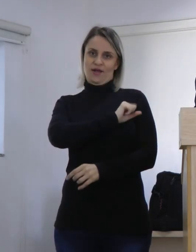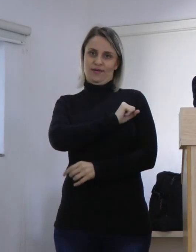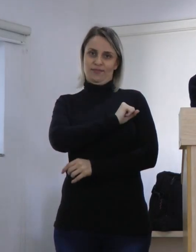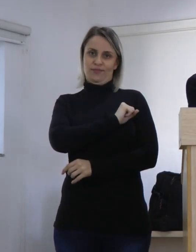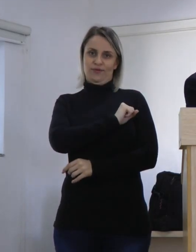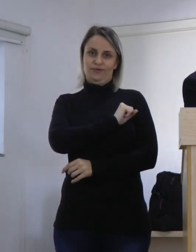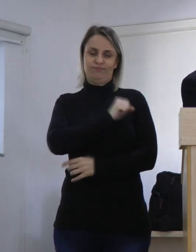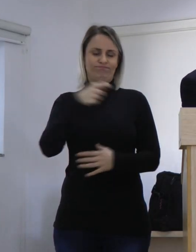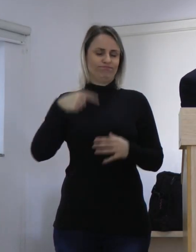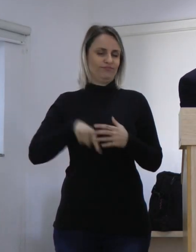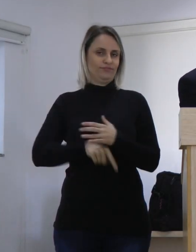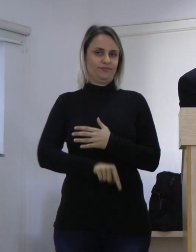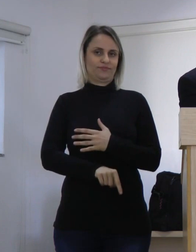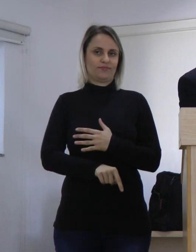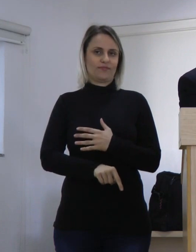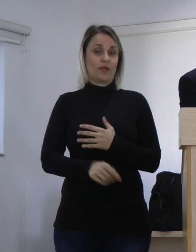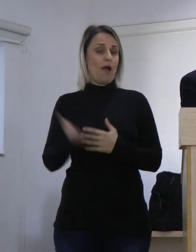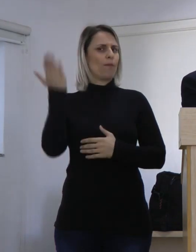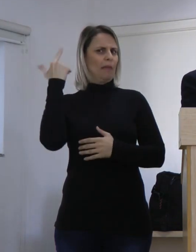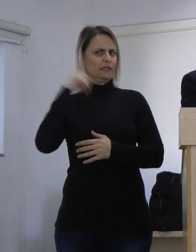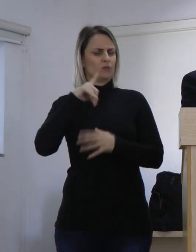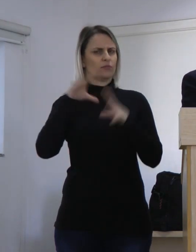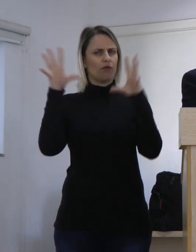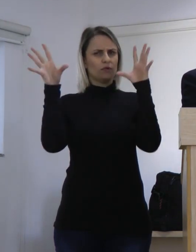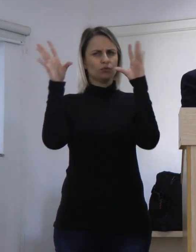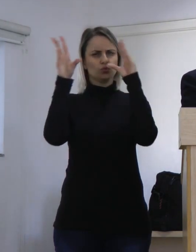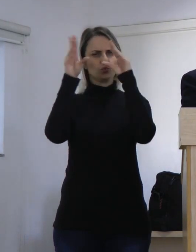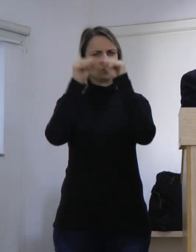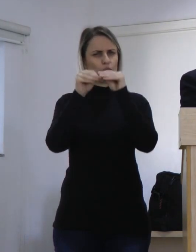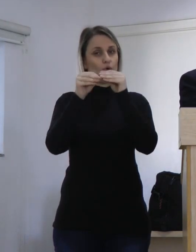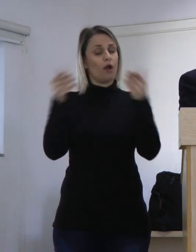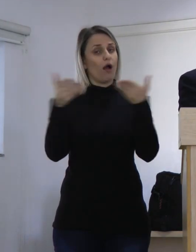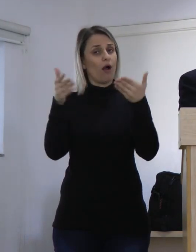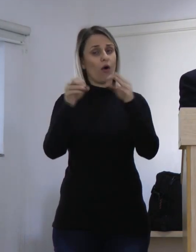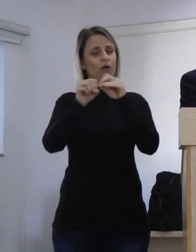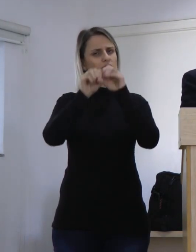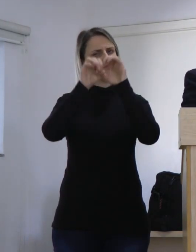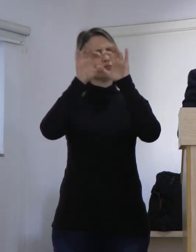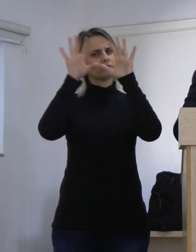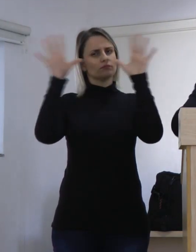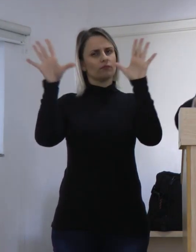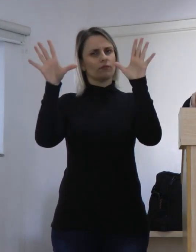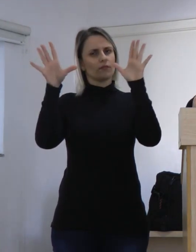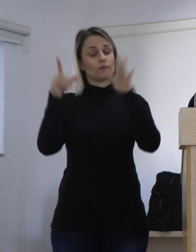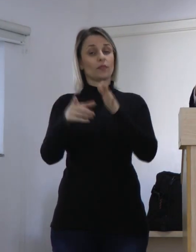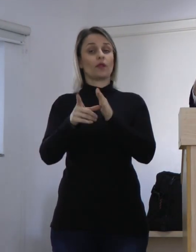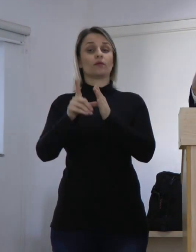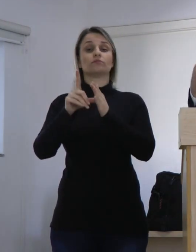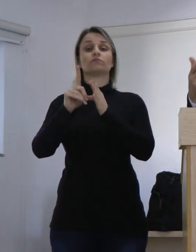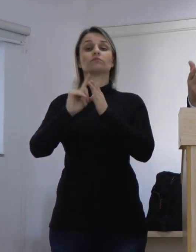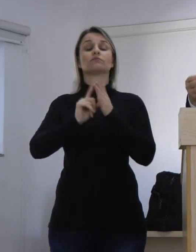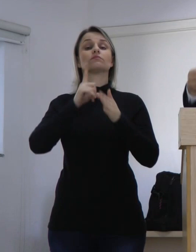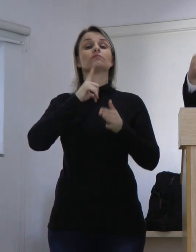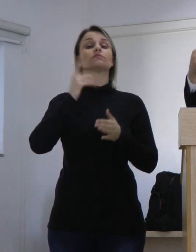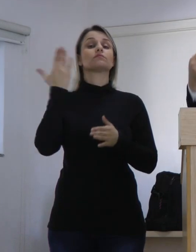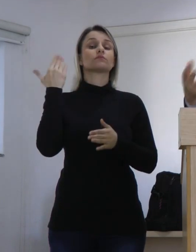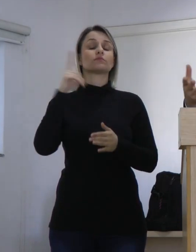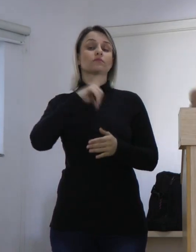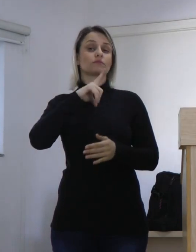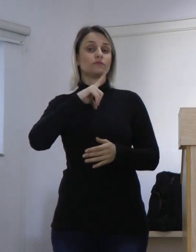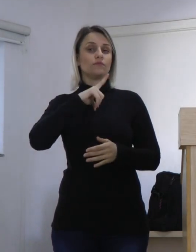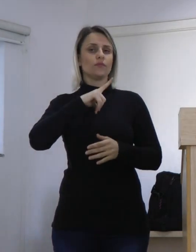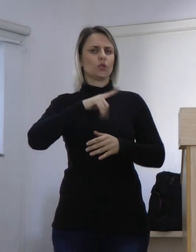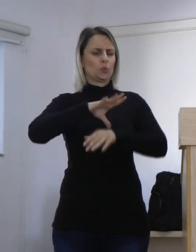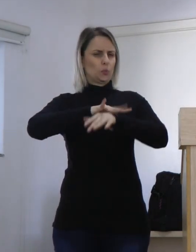Antes tanta escuridão, agora tanta energia, tanta luz. Antes tantas doenças, tantas dores, e agora tantos tratamentos, tantos